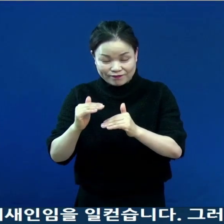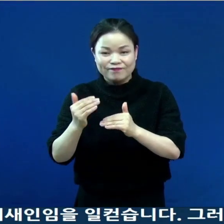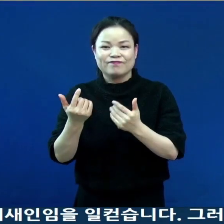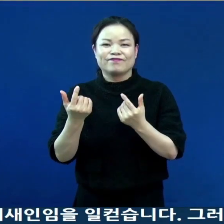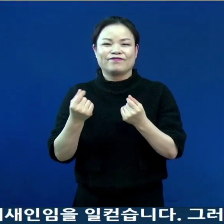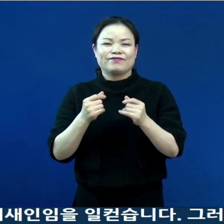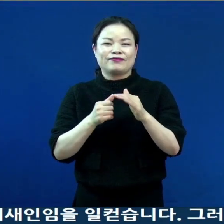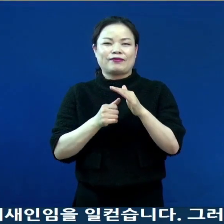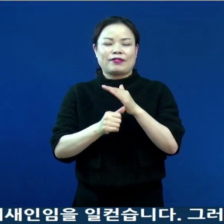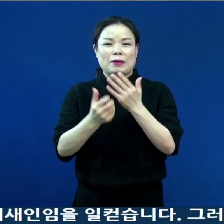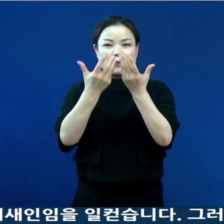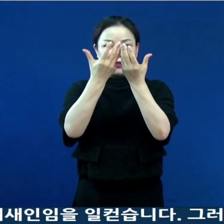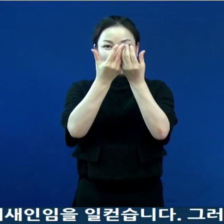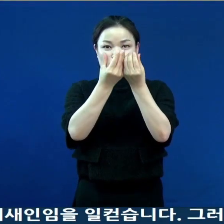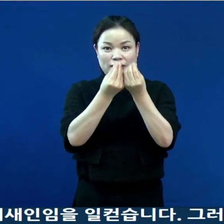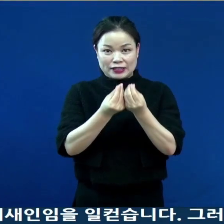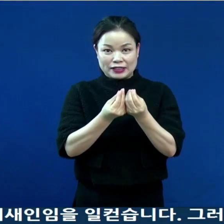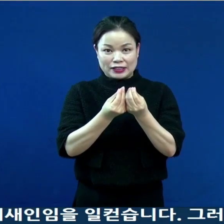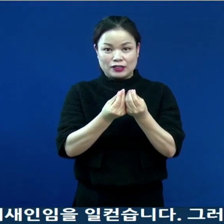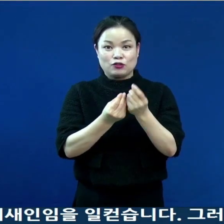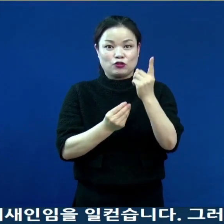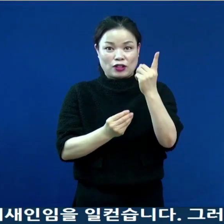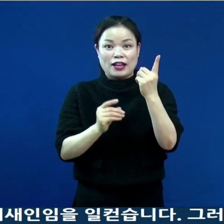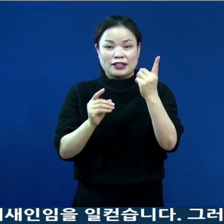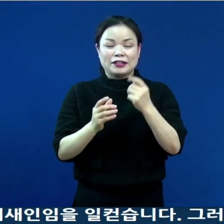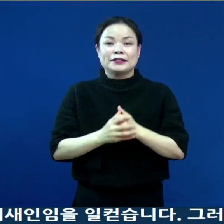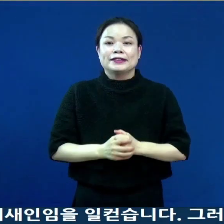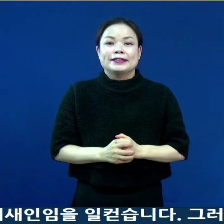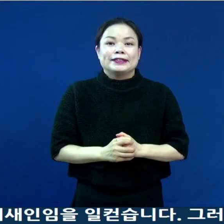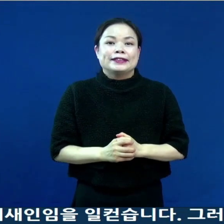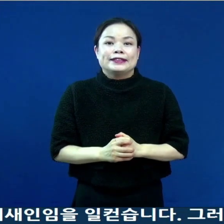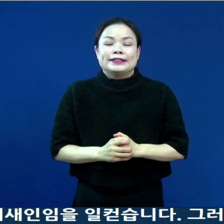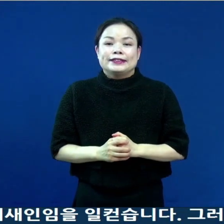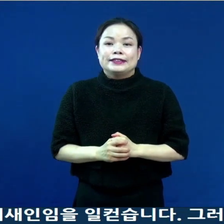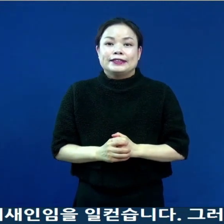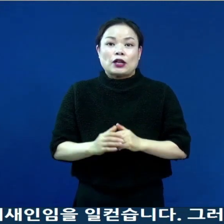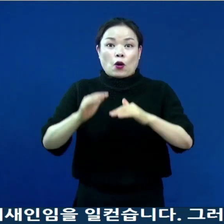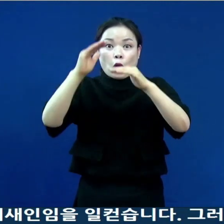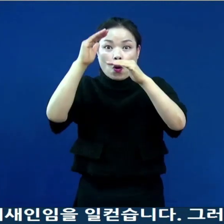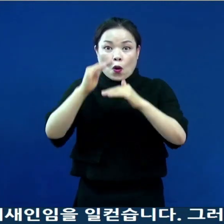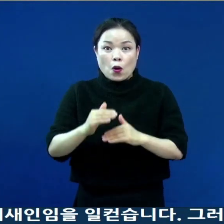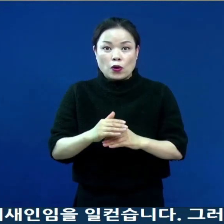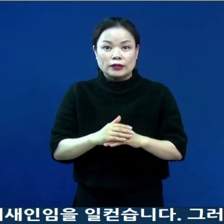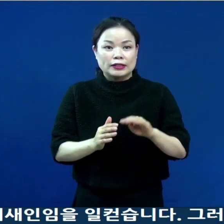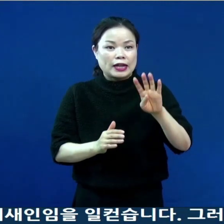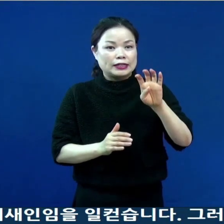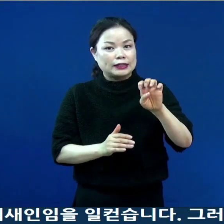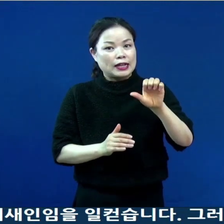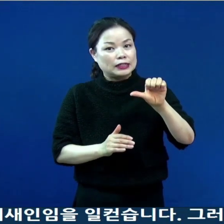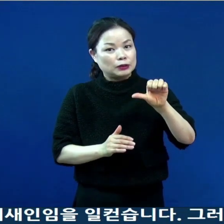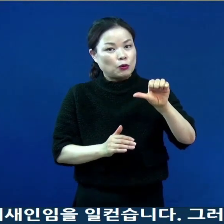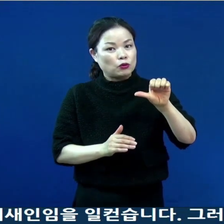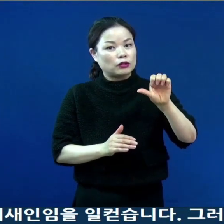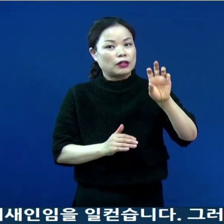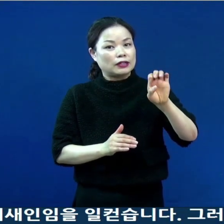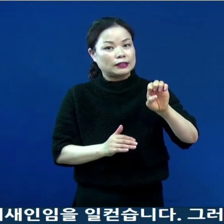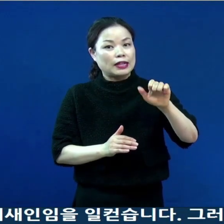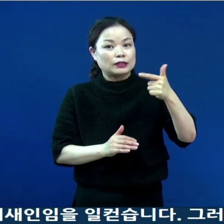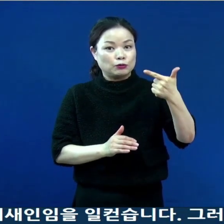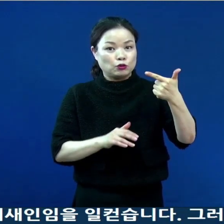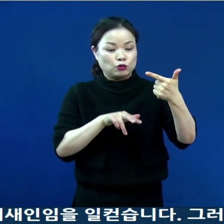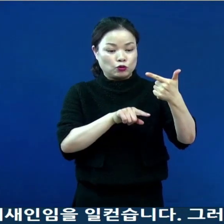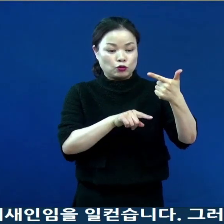그러한 대표적인 예 중에 하나라 할 수 있겠습니다. 오늘 본문은 45절 46절이